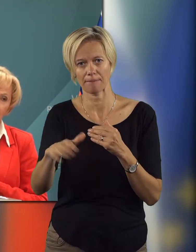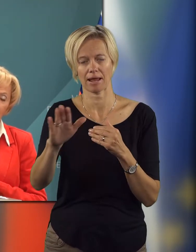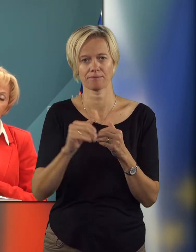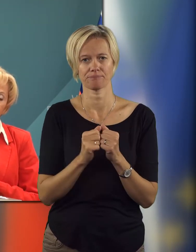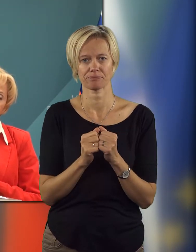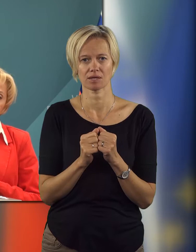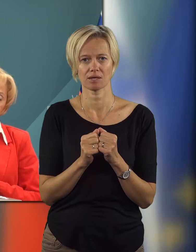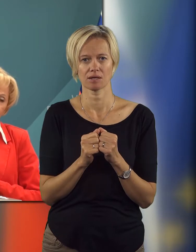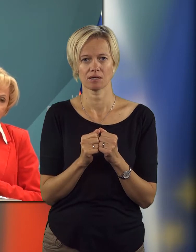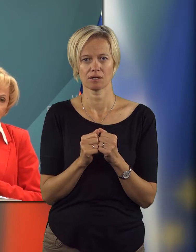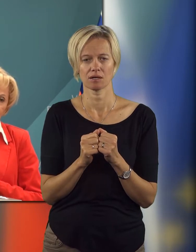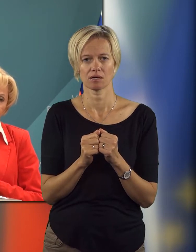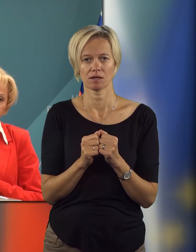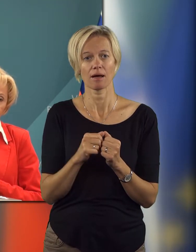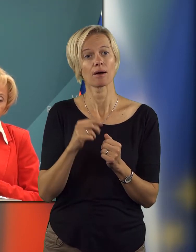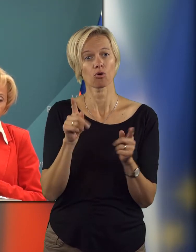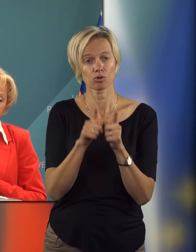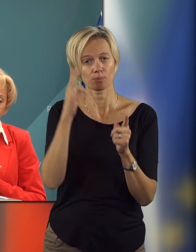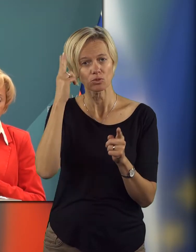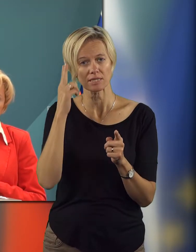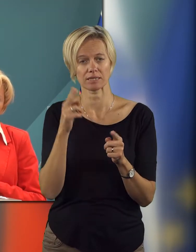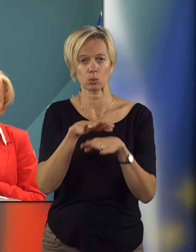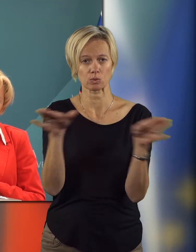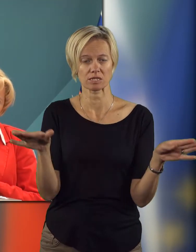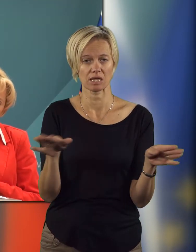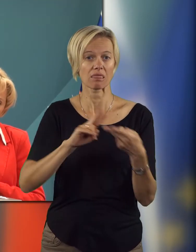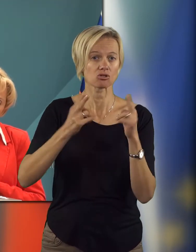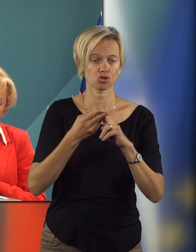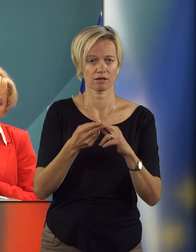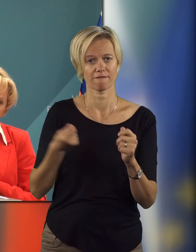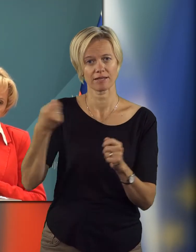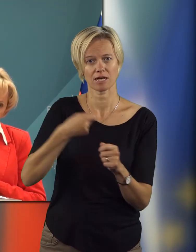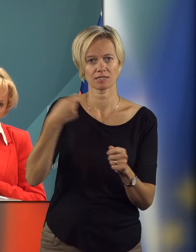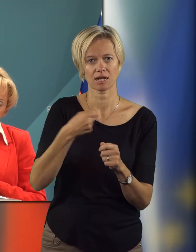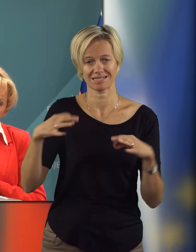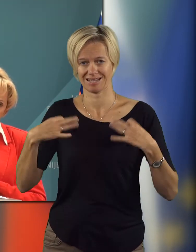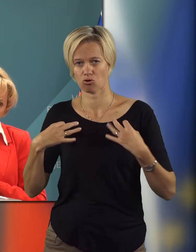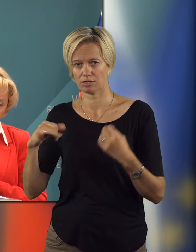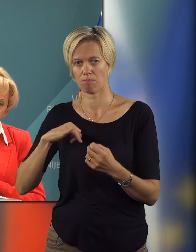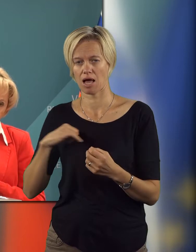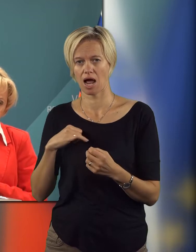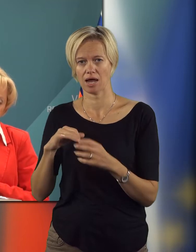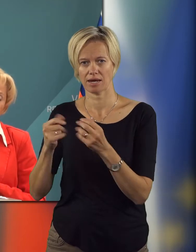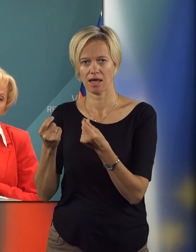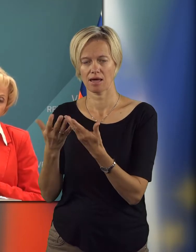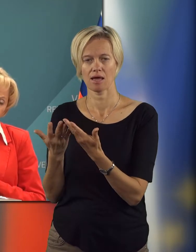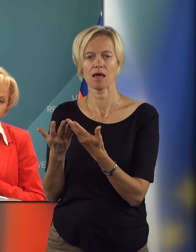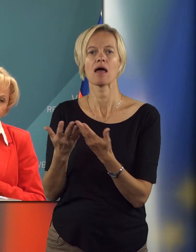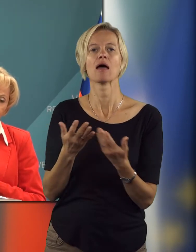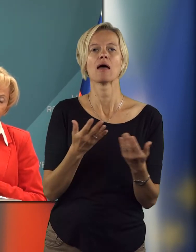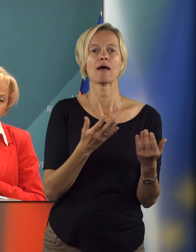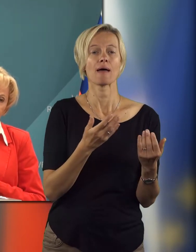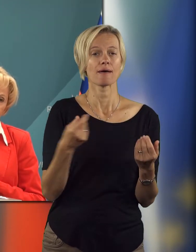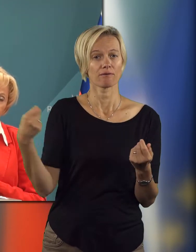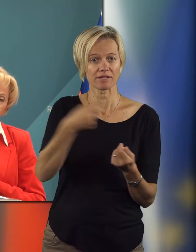naprej. Kot veste, poznate vsi način financiranja zdravstvene blagajne, v